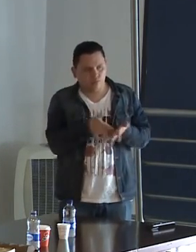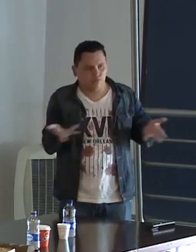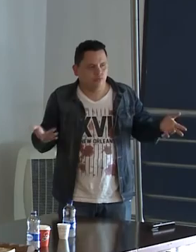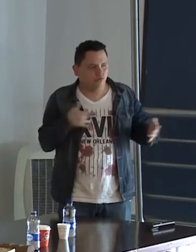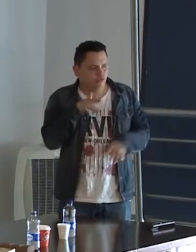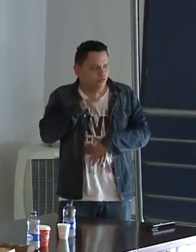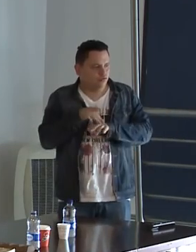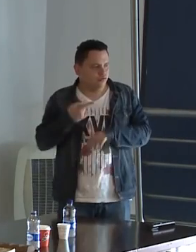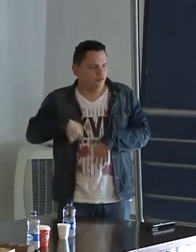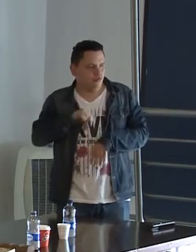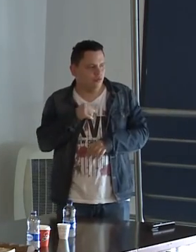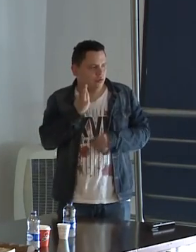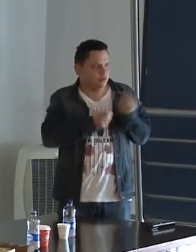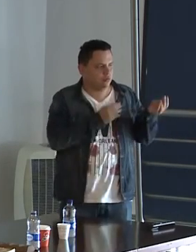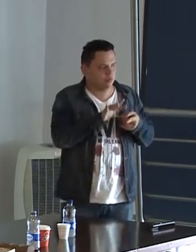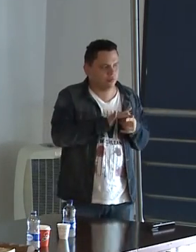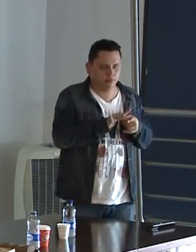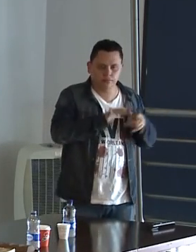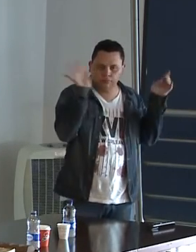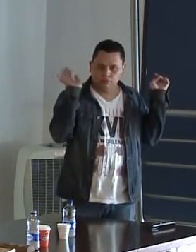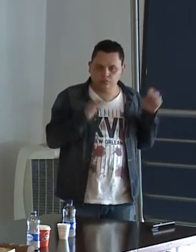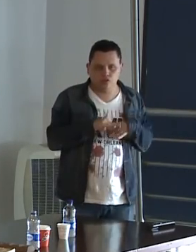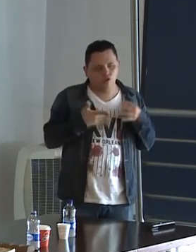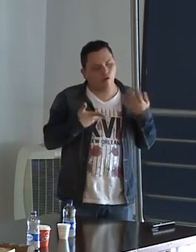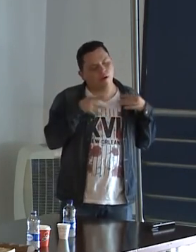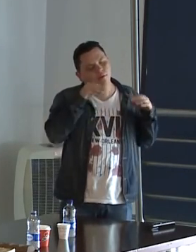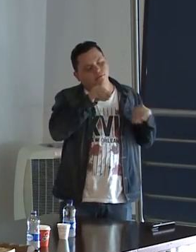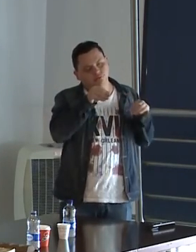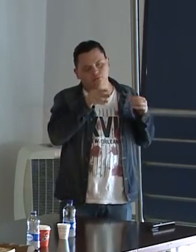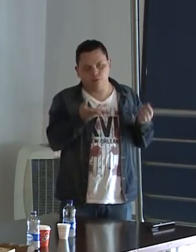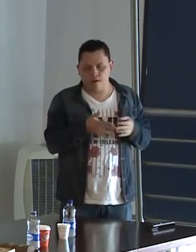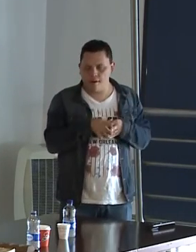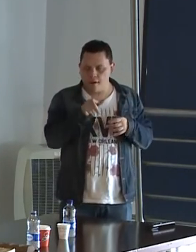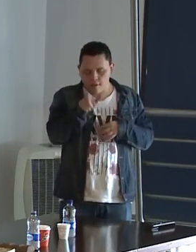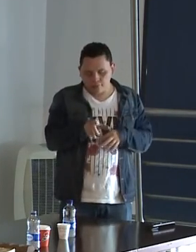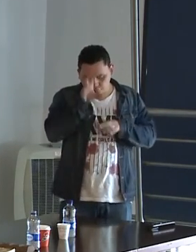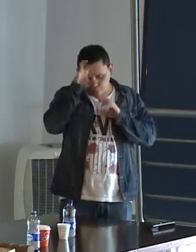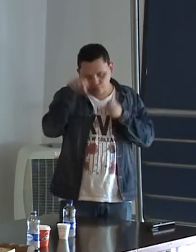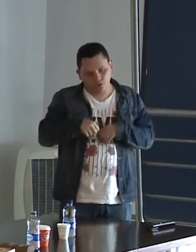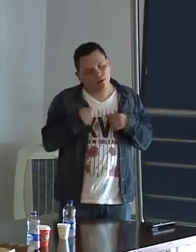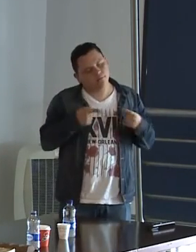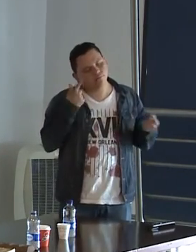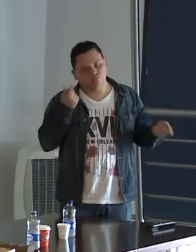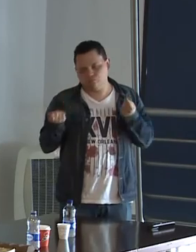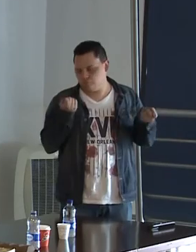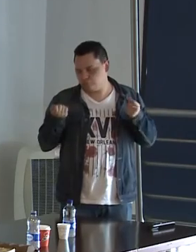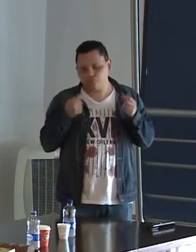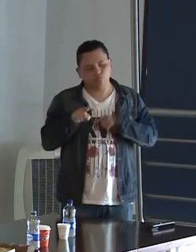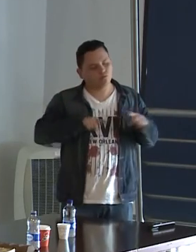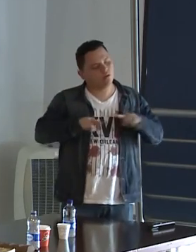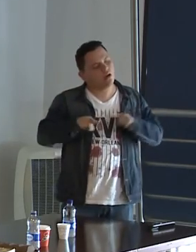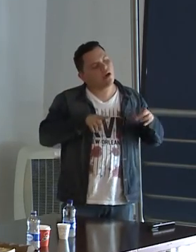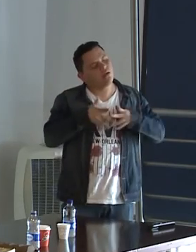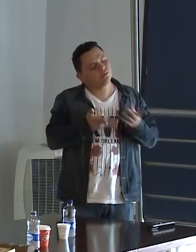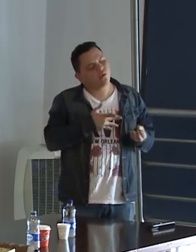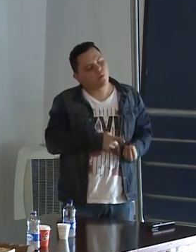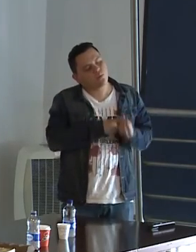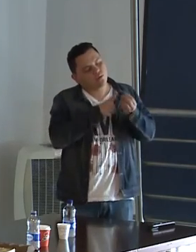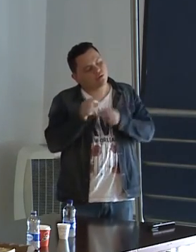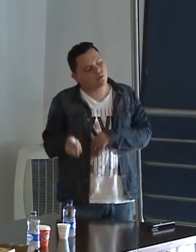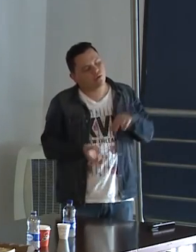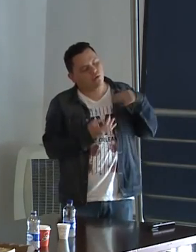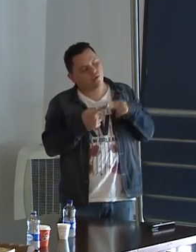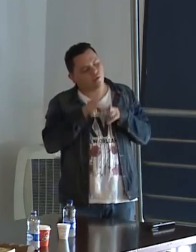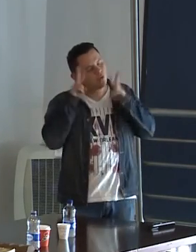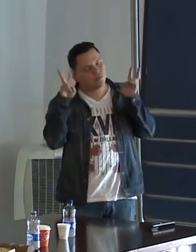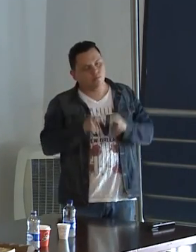toca a nosotros llegar a hacer eso. Es decir, cómo formamos gente capaz también de administrar y dirigir la política educativa,